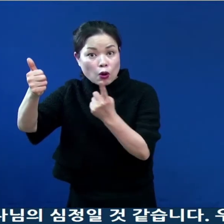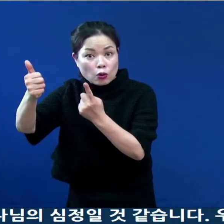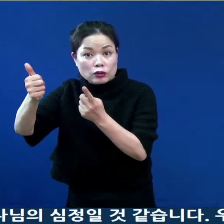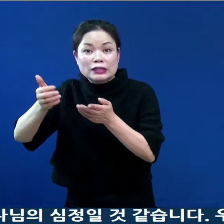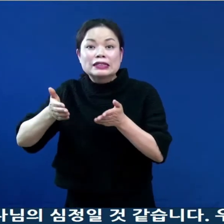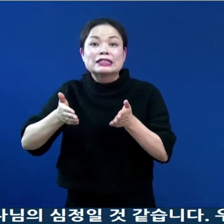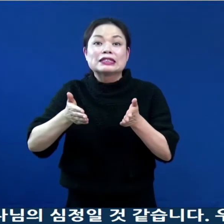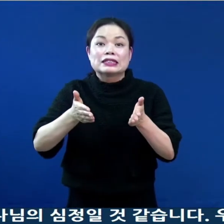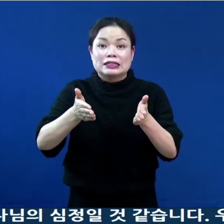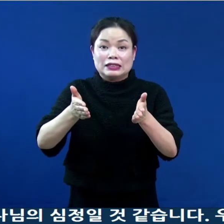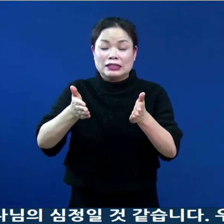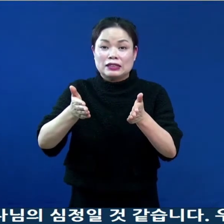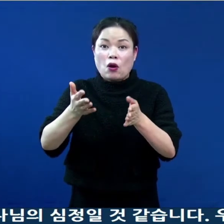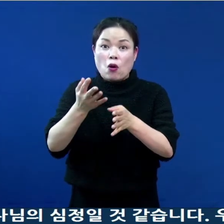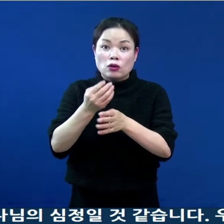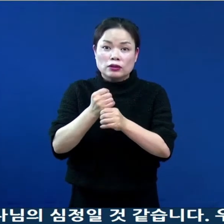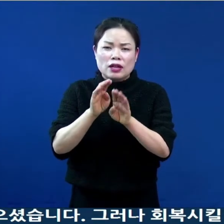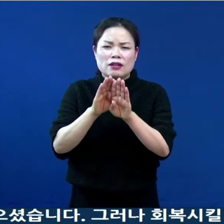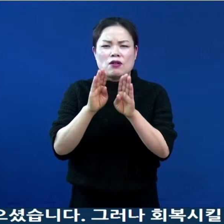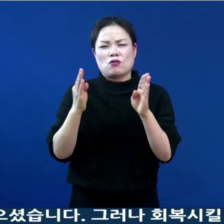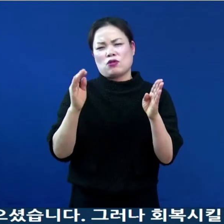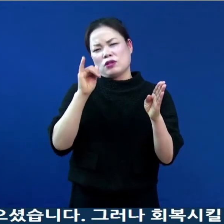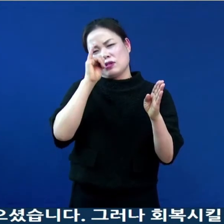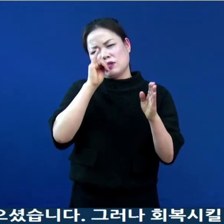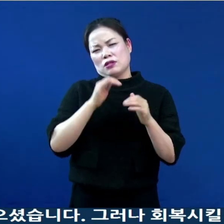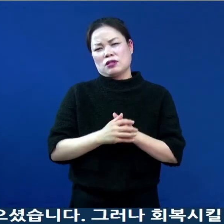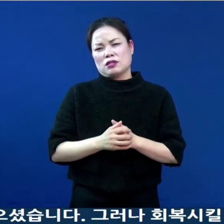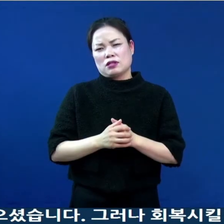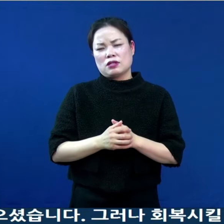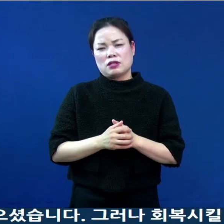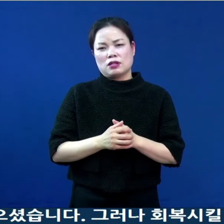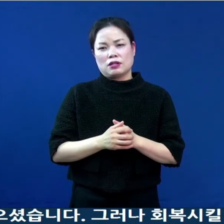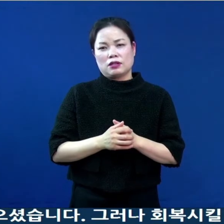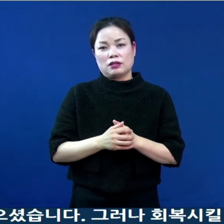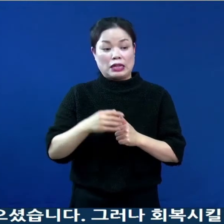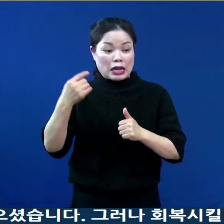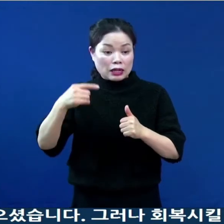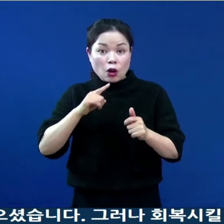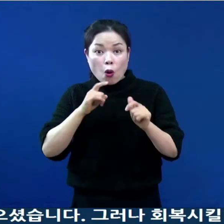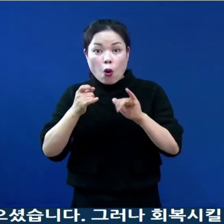길이 언제나 열려 있다, 이것을